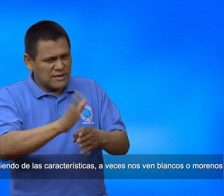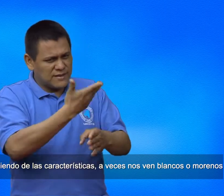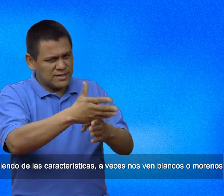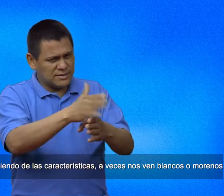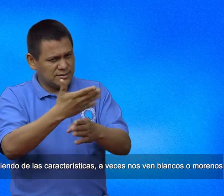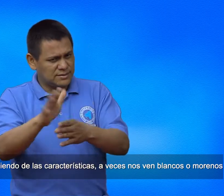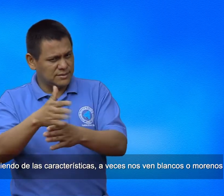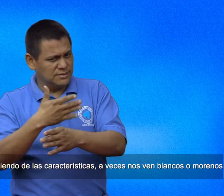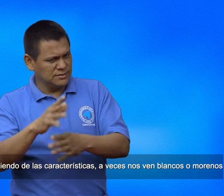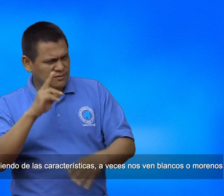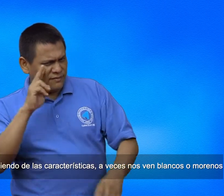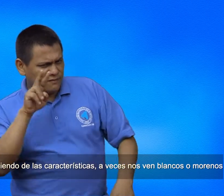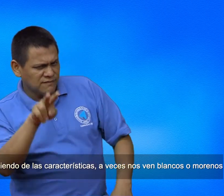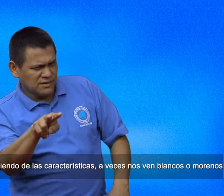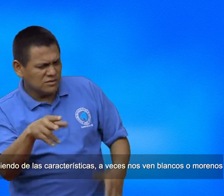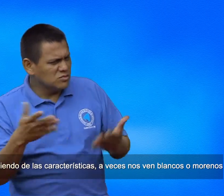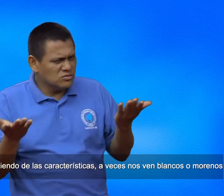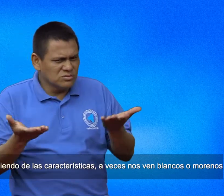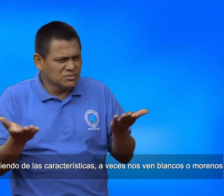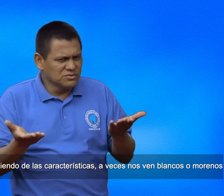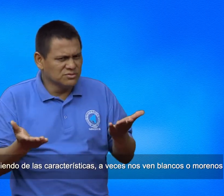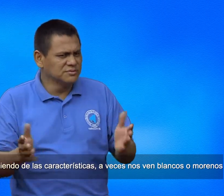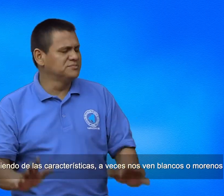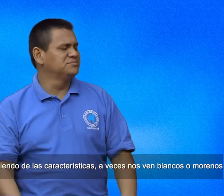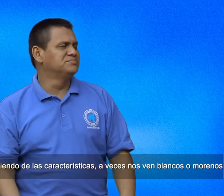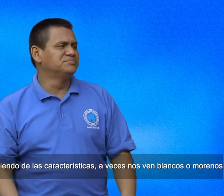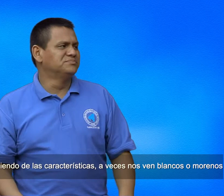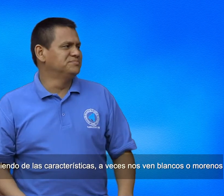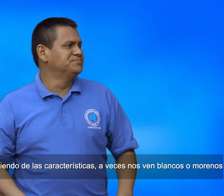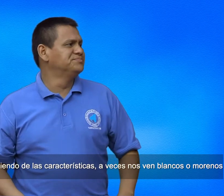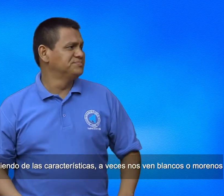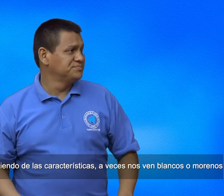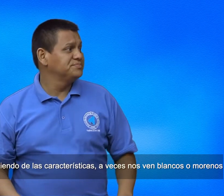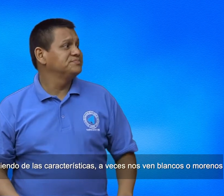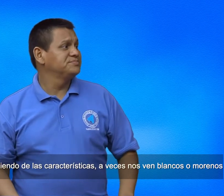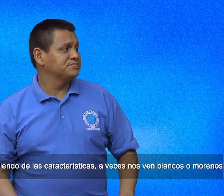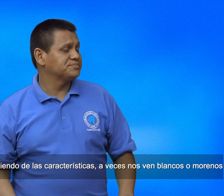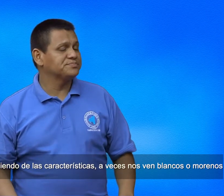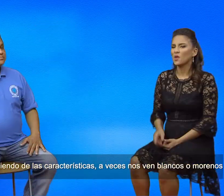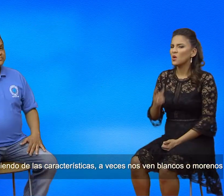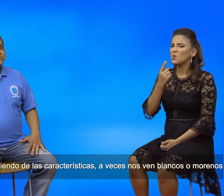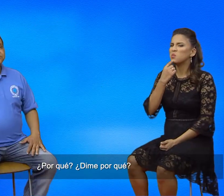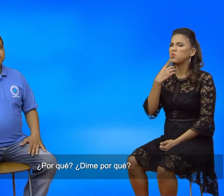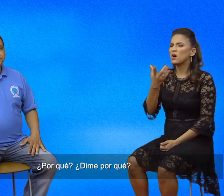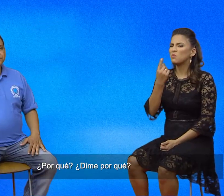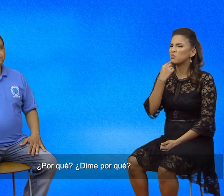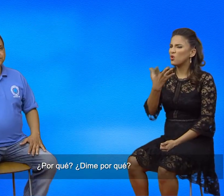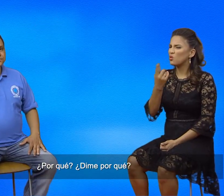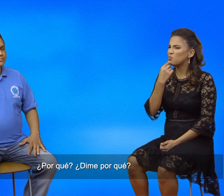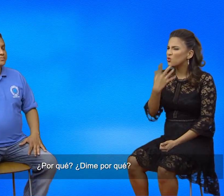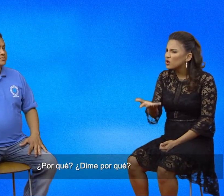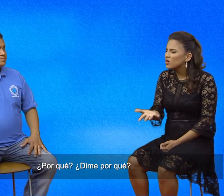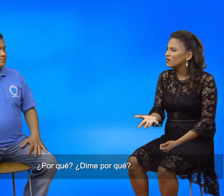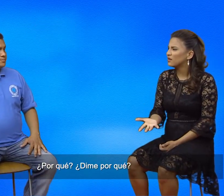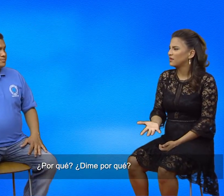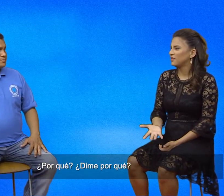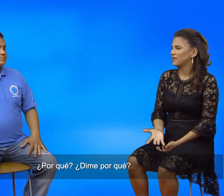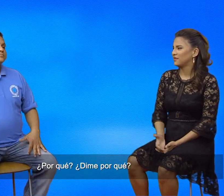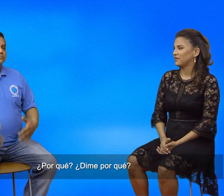de tu blanco o moreno porque si dime por qué